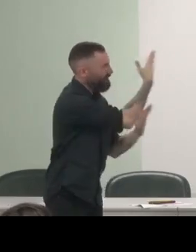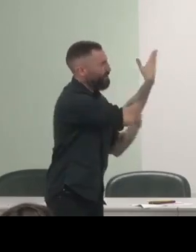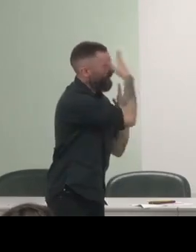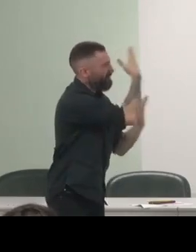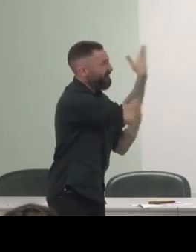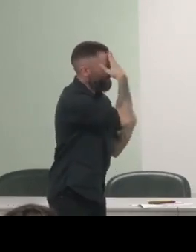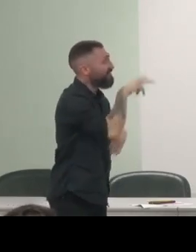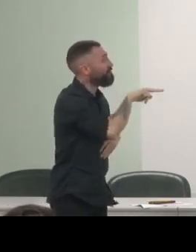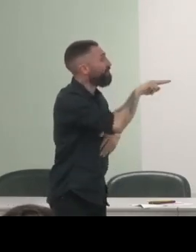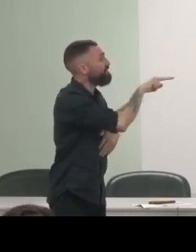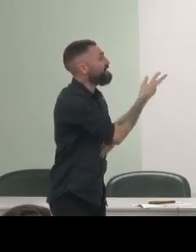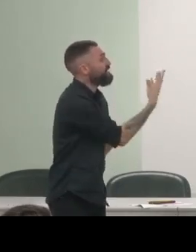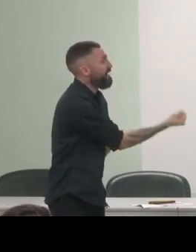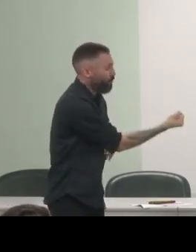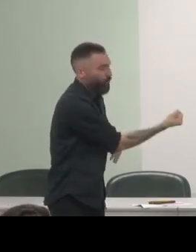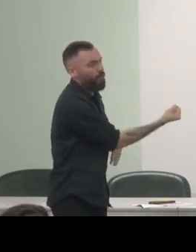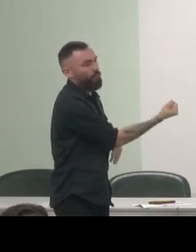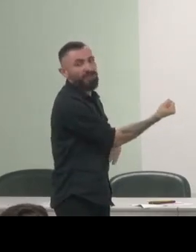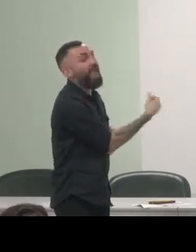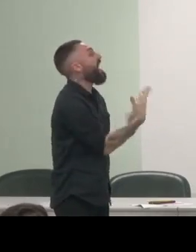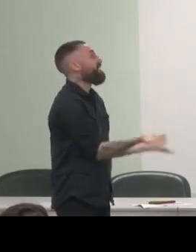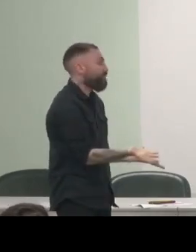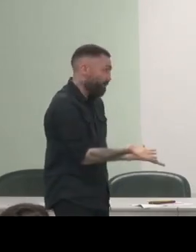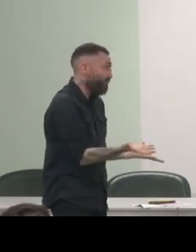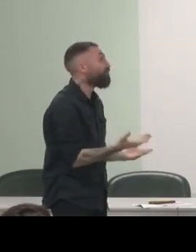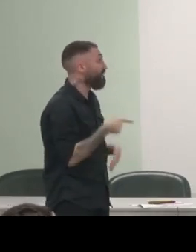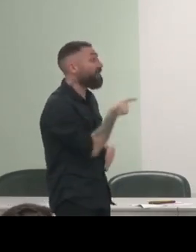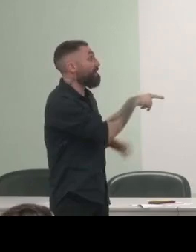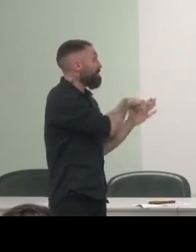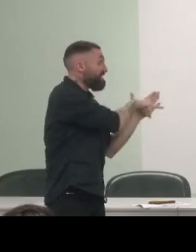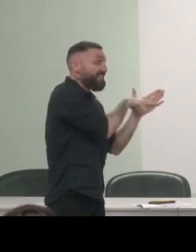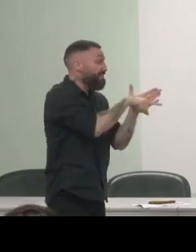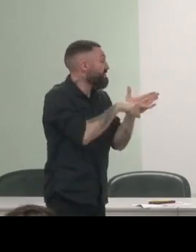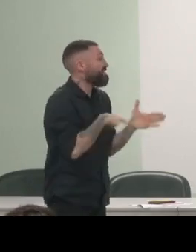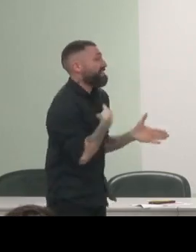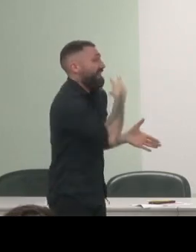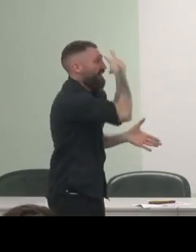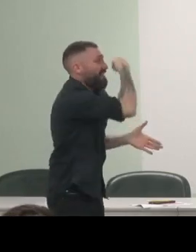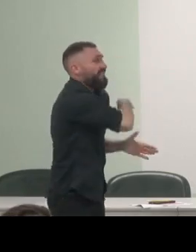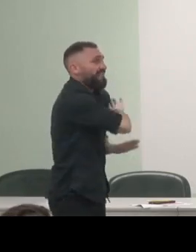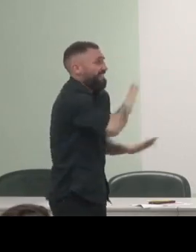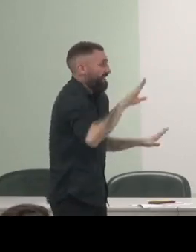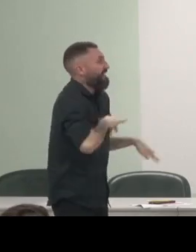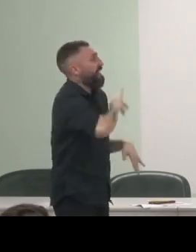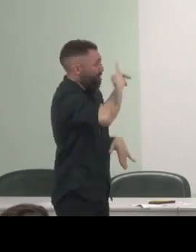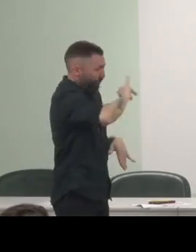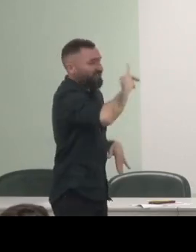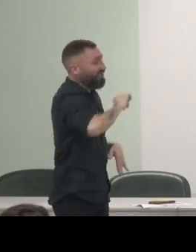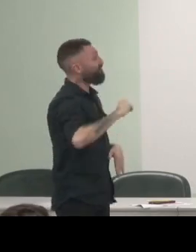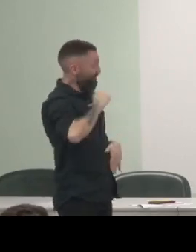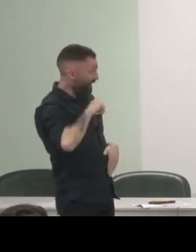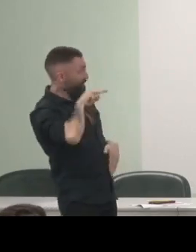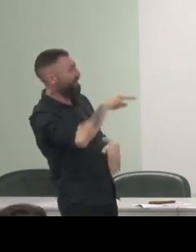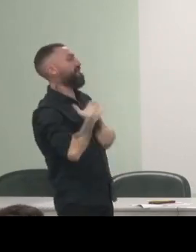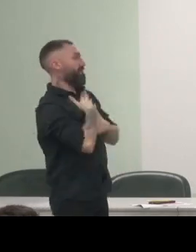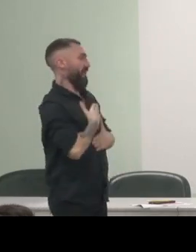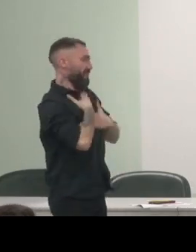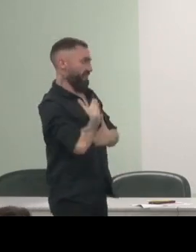convite. Então, é isso, falar que são pesquisas lindas e muito importantes, falar que eu estou bem feliz. Eu e a Lívia estamos aqui